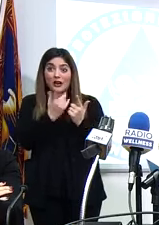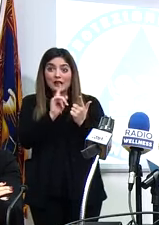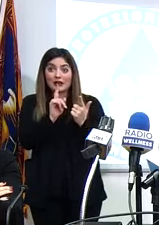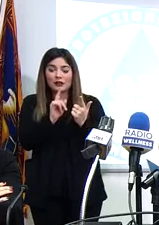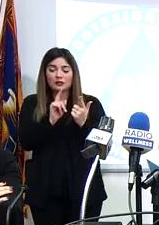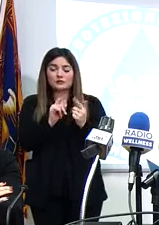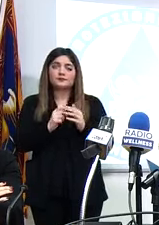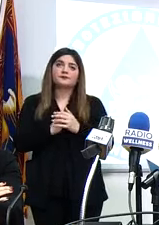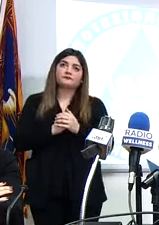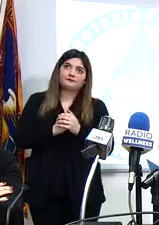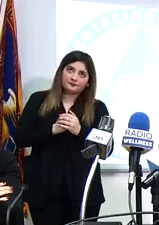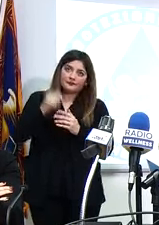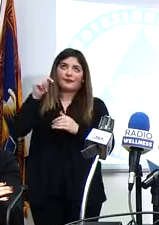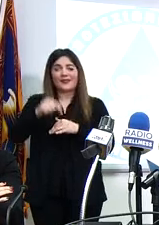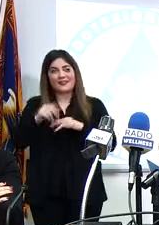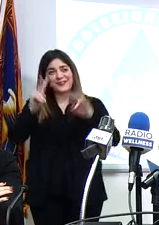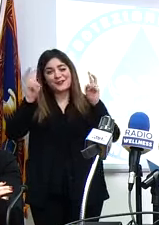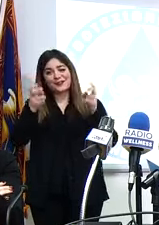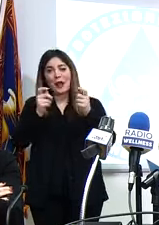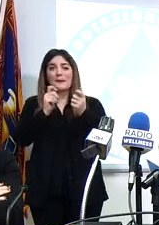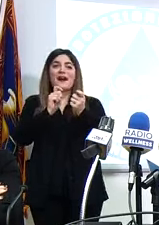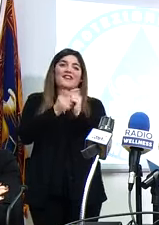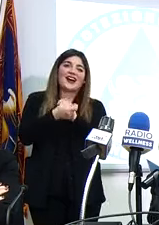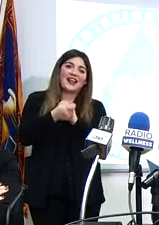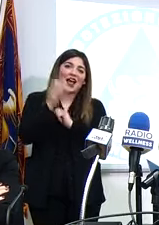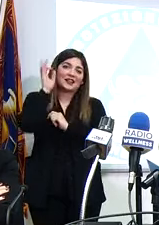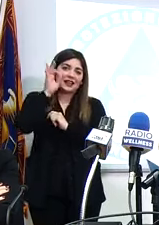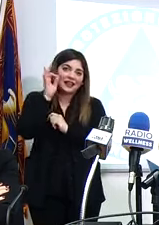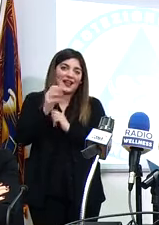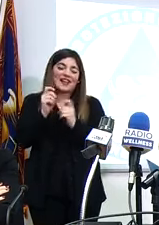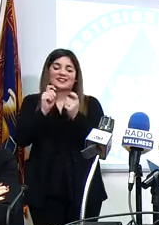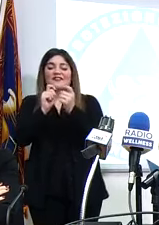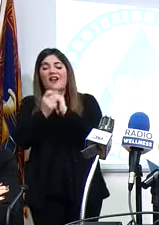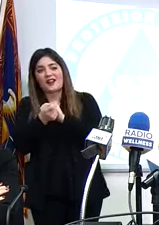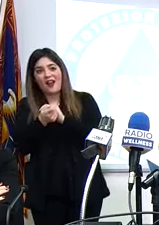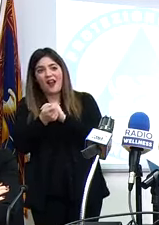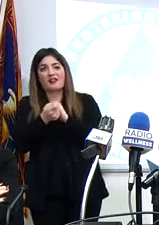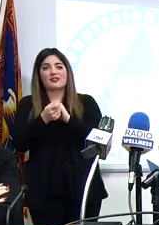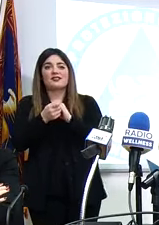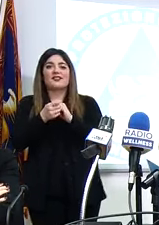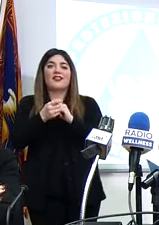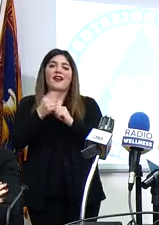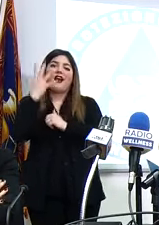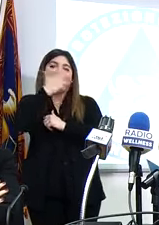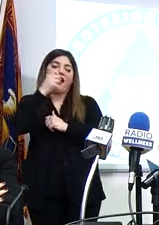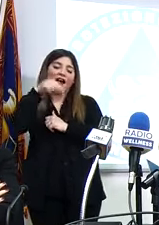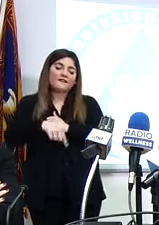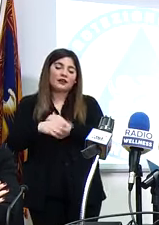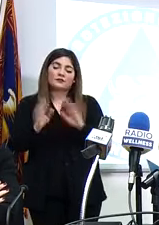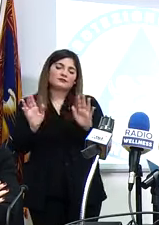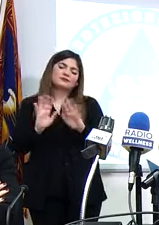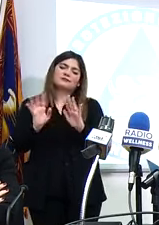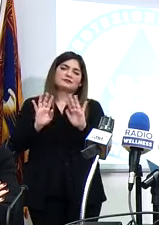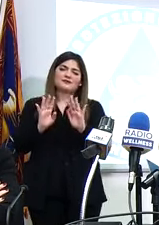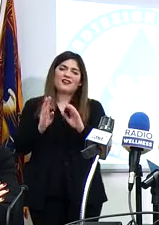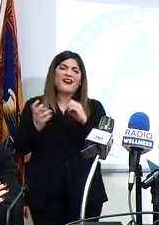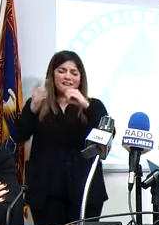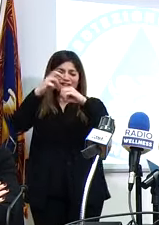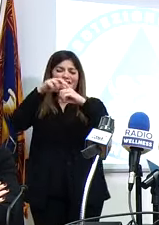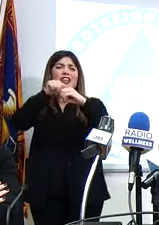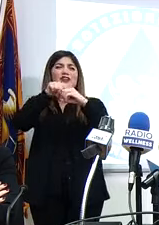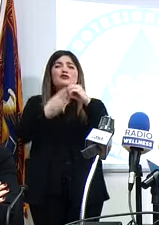variante inglese, sudafricana, ma il virus è uno, è cinese. Guardate che, io lo dico, sembra